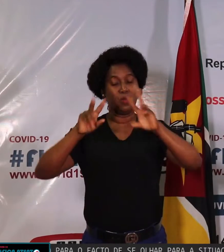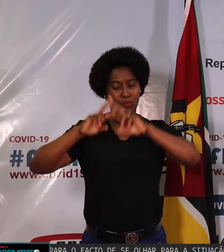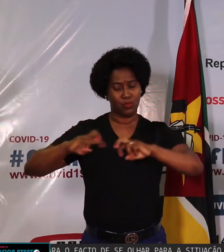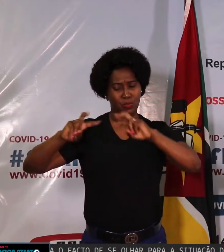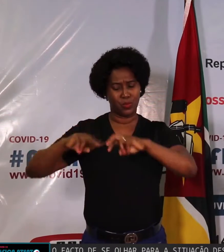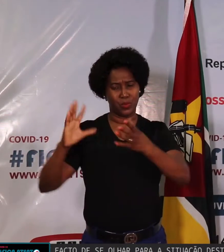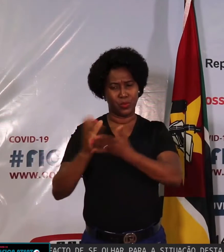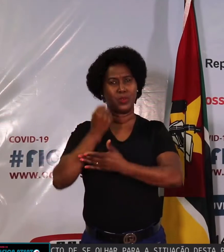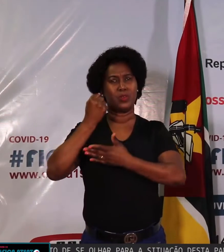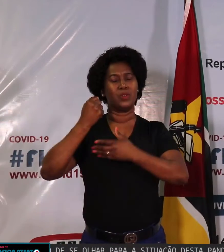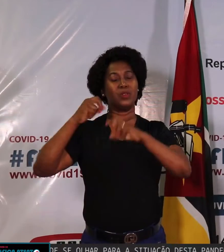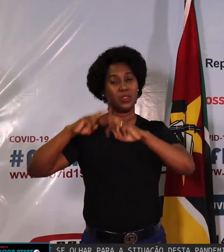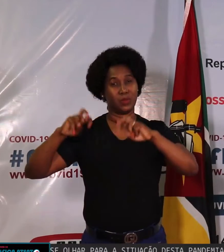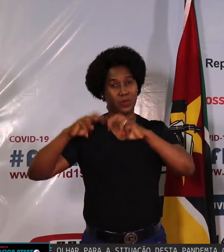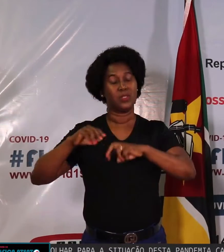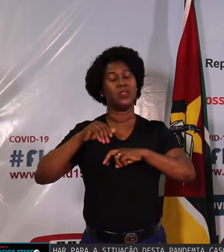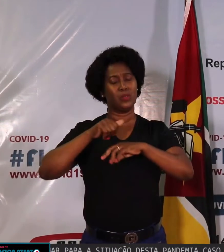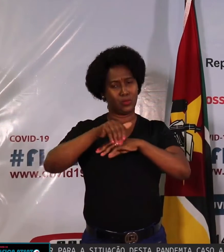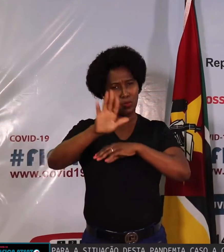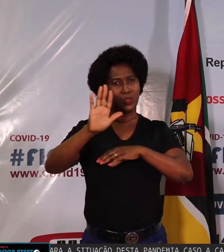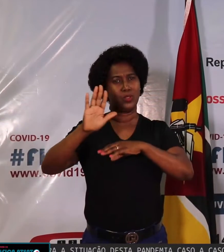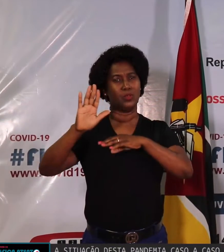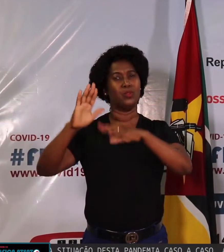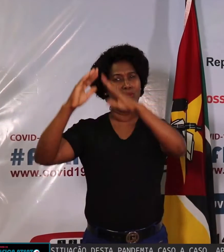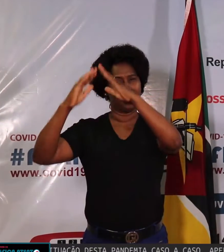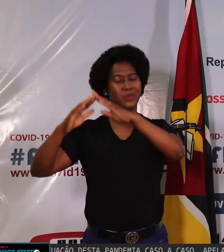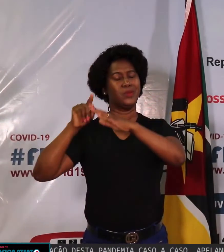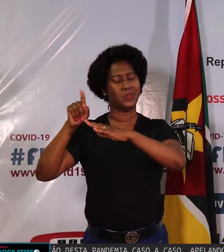investigação são casos que se encontram no acampamento em Afungi.